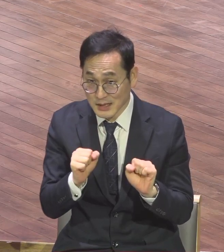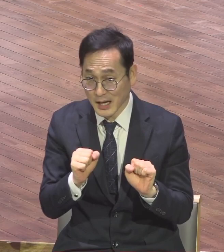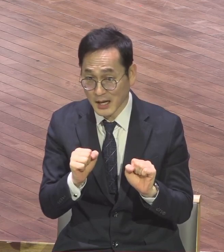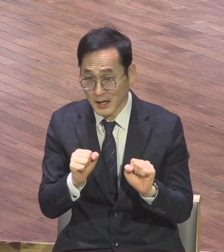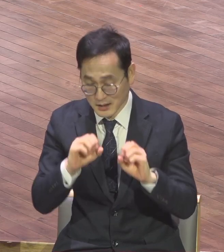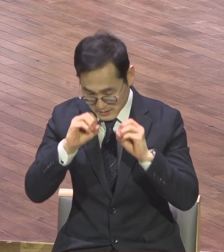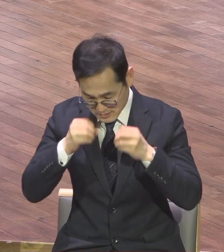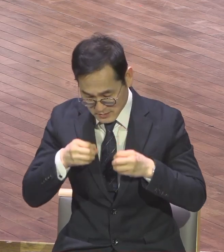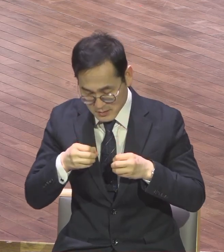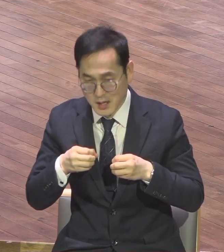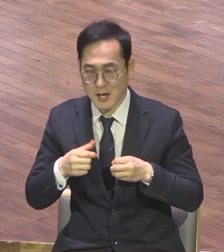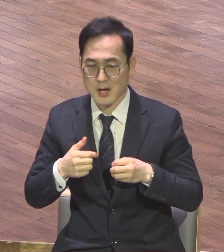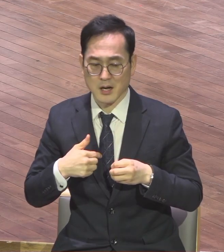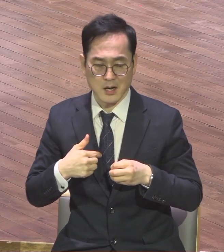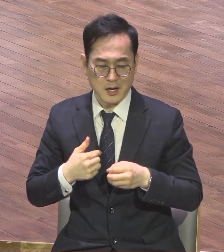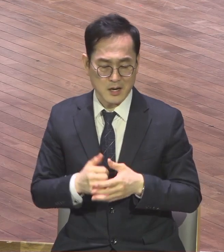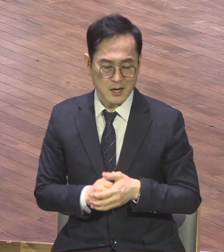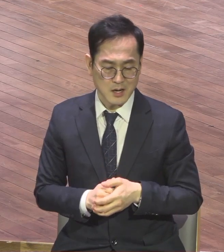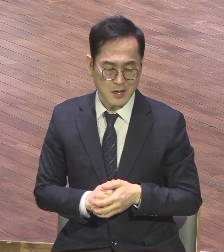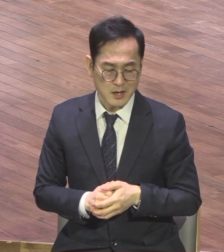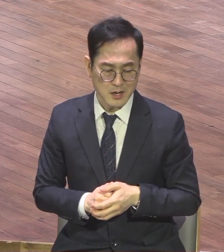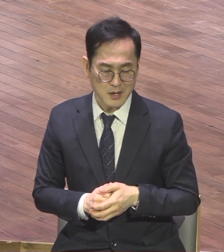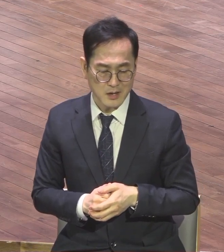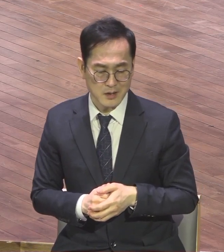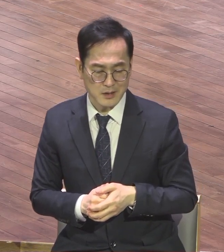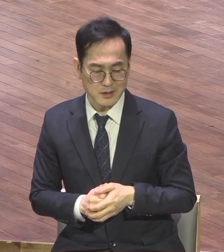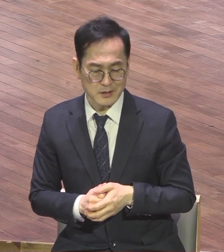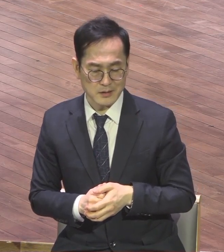자체가 사명이있다는 것이다.